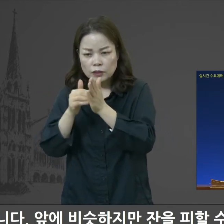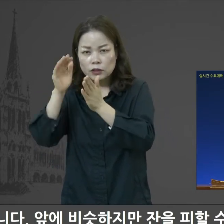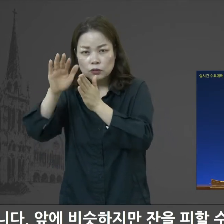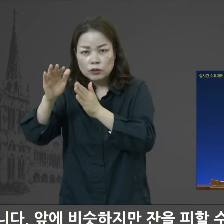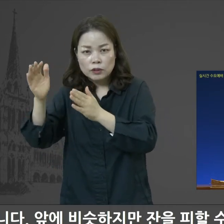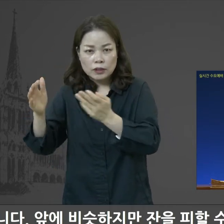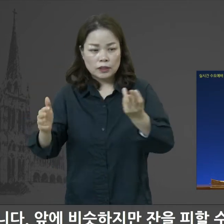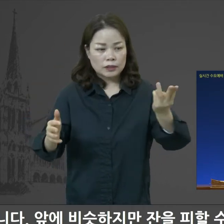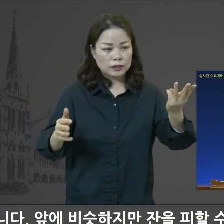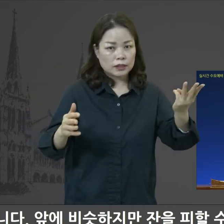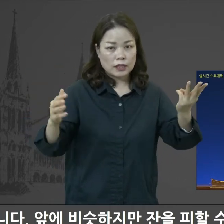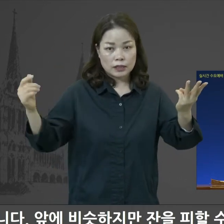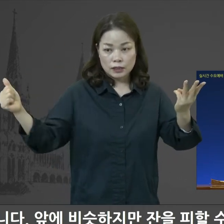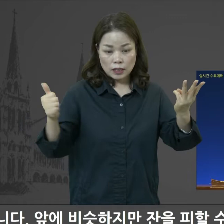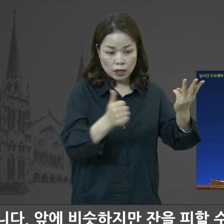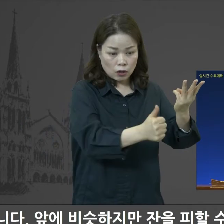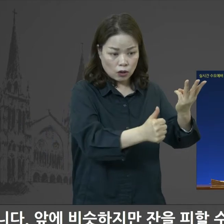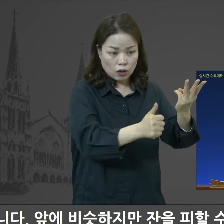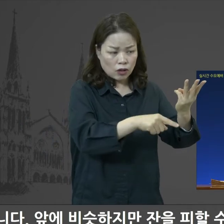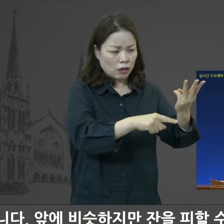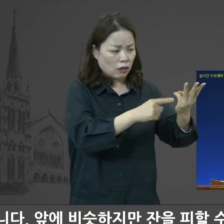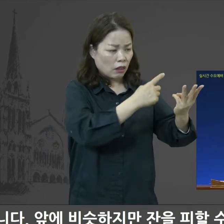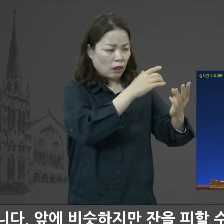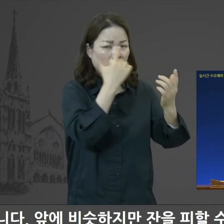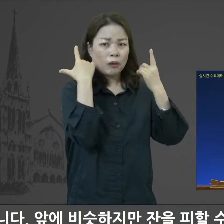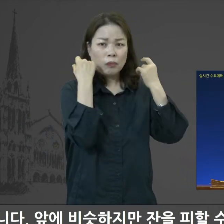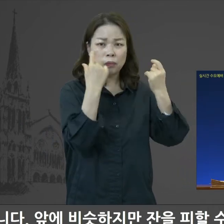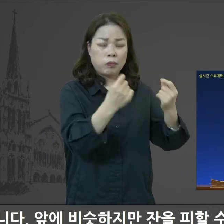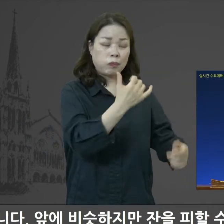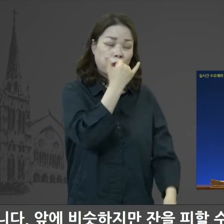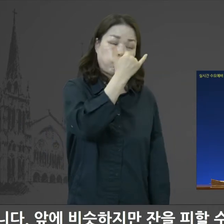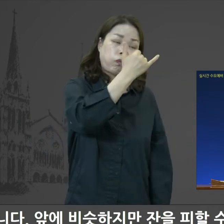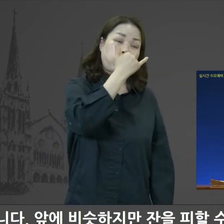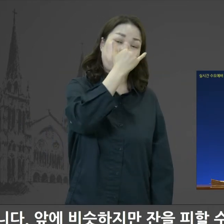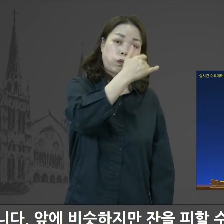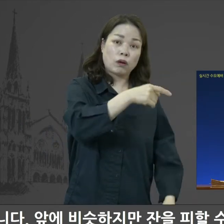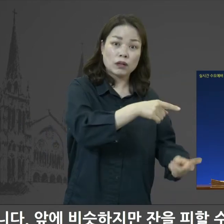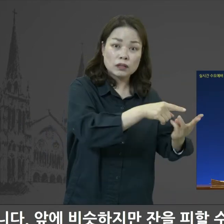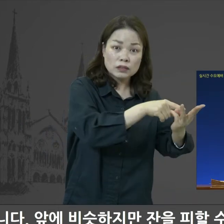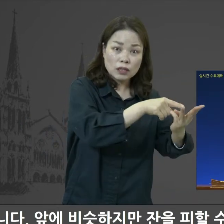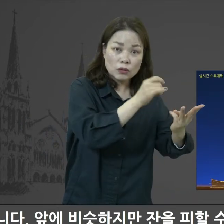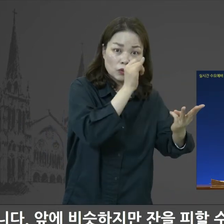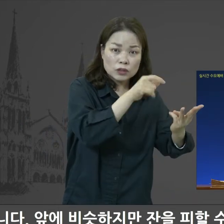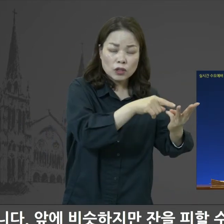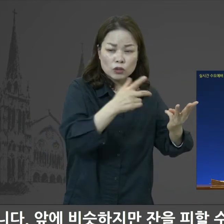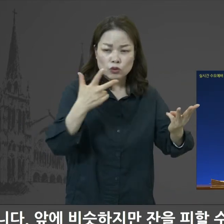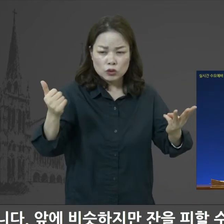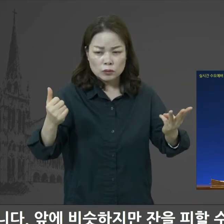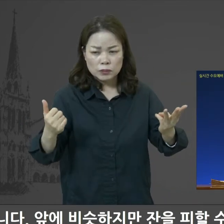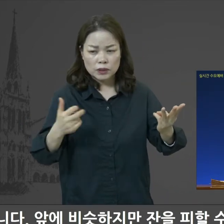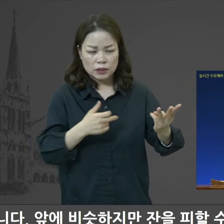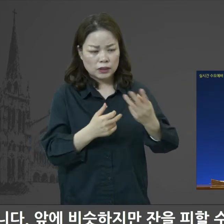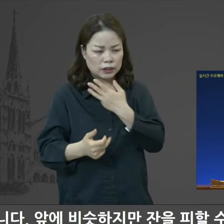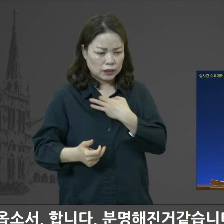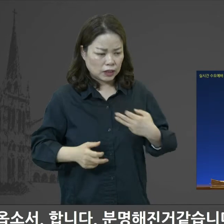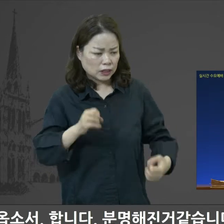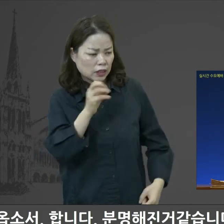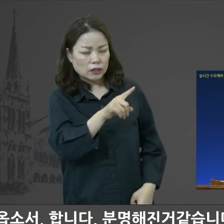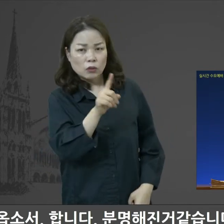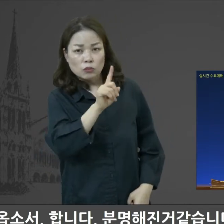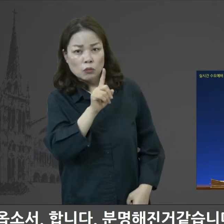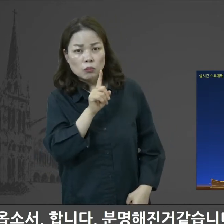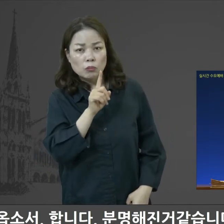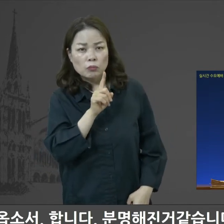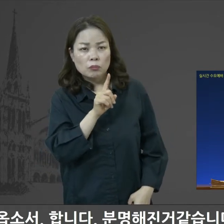다시 제자들에게 오셨고 그들은 여전히 자고 있었습니다. 세 번째 기도에 앞서서 주님이 제자들에게 어떤